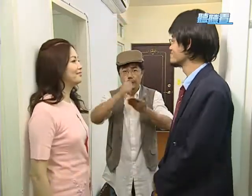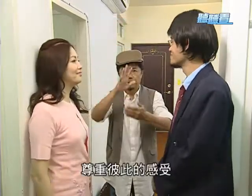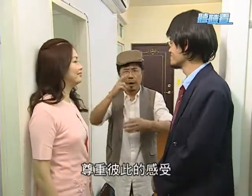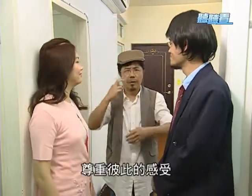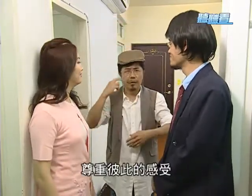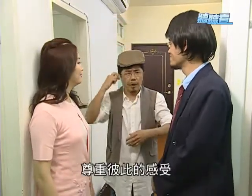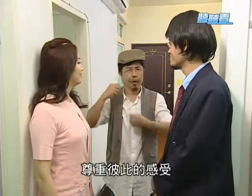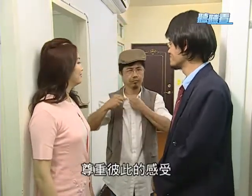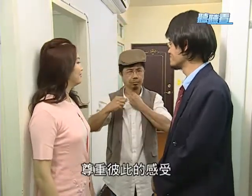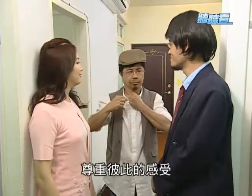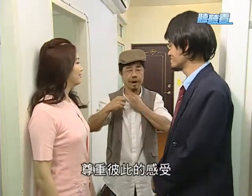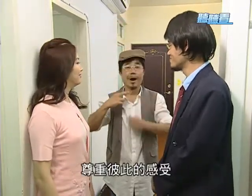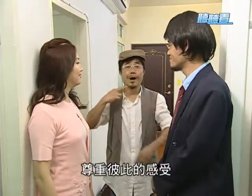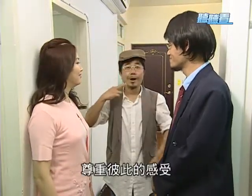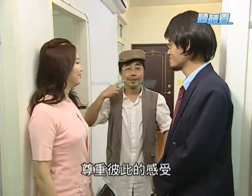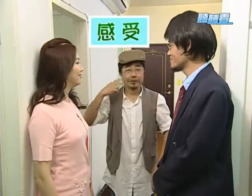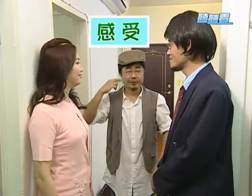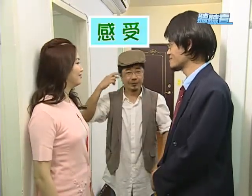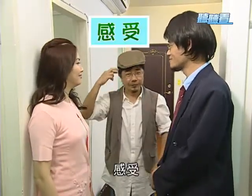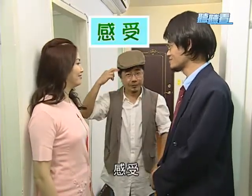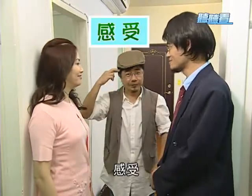尊重 彼此的